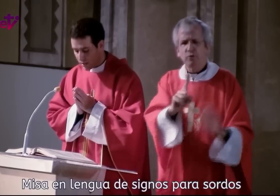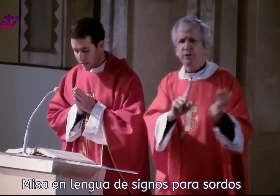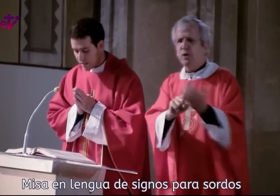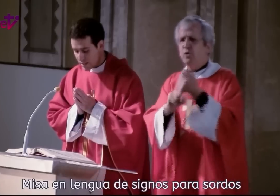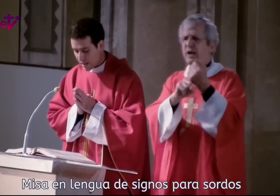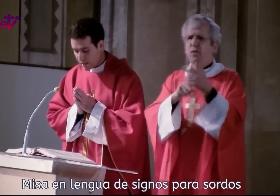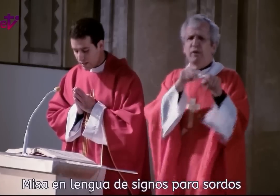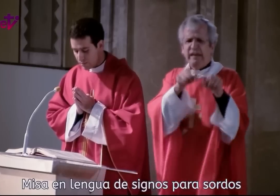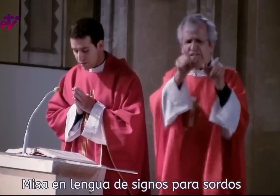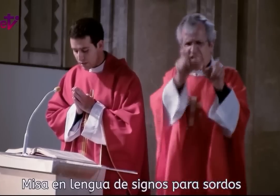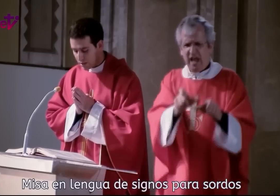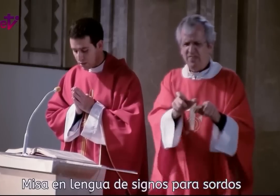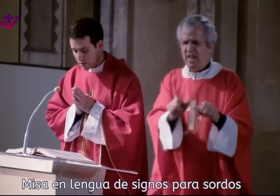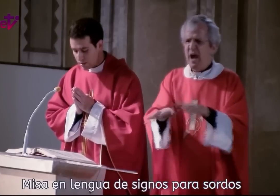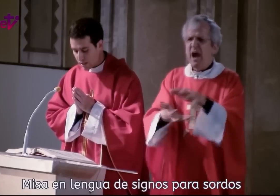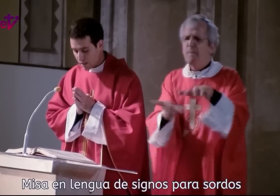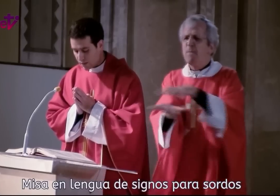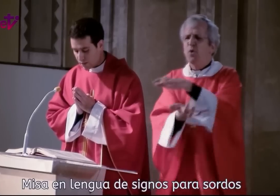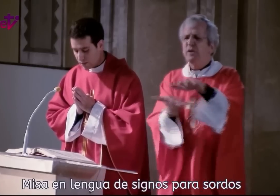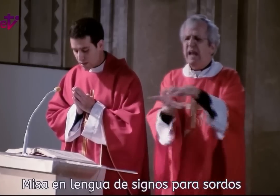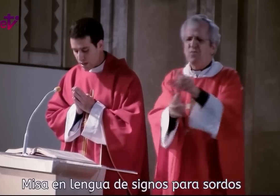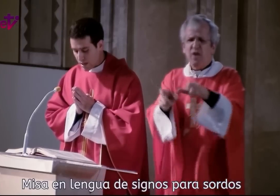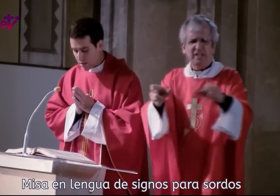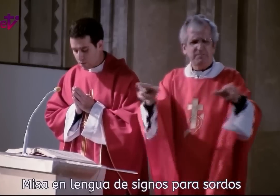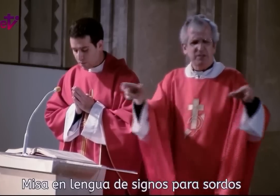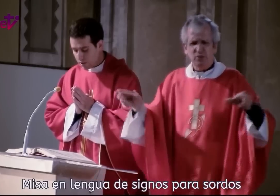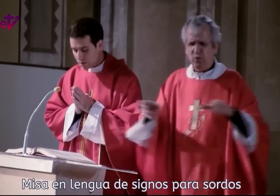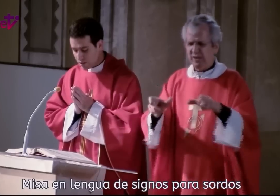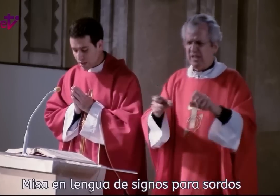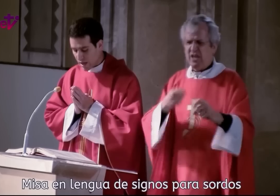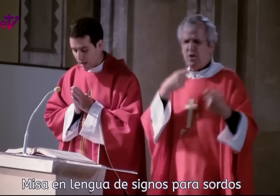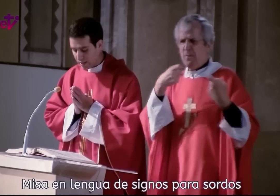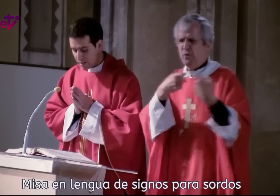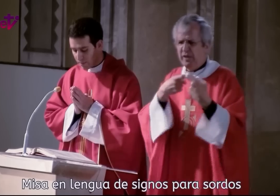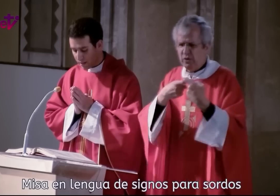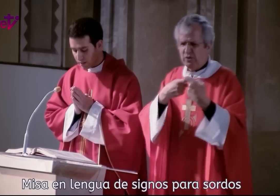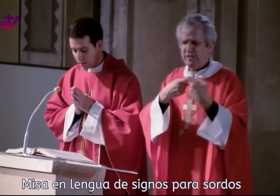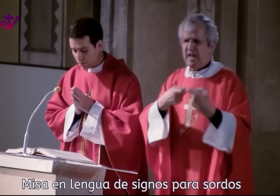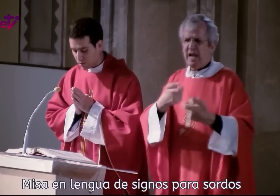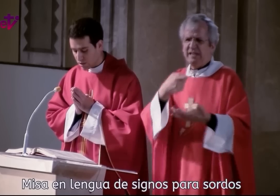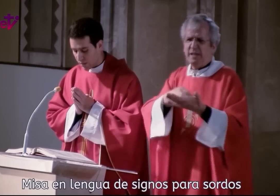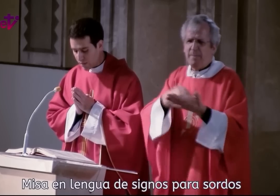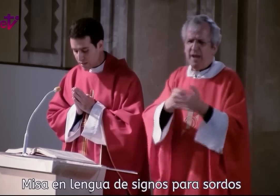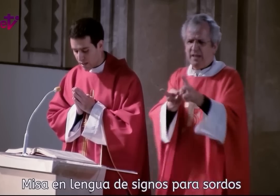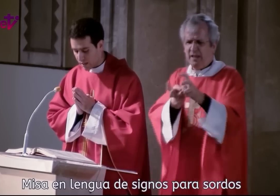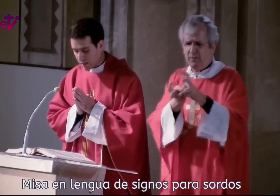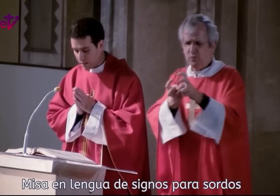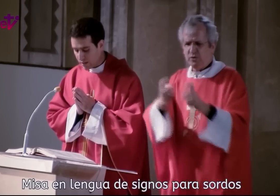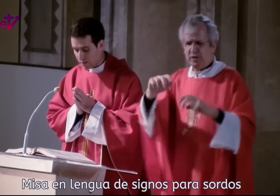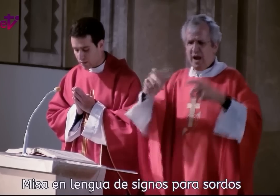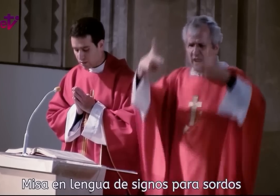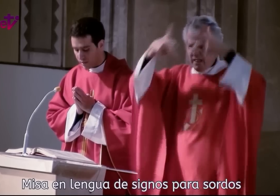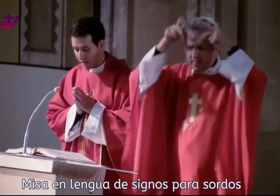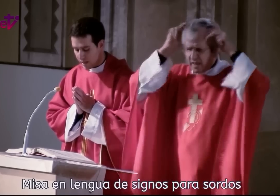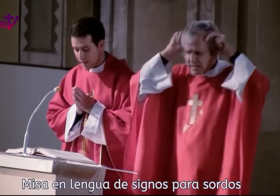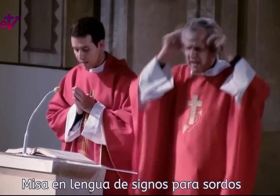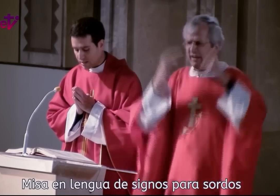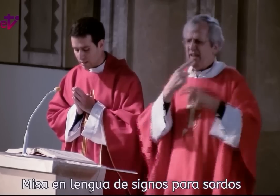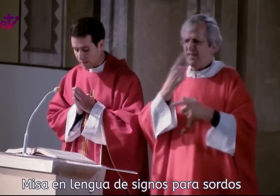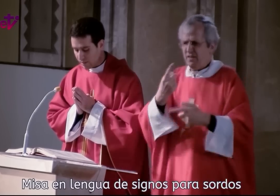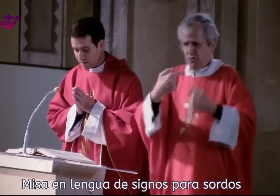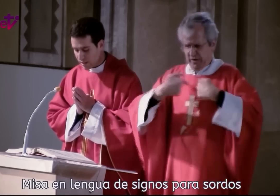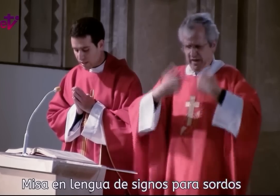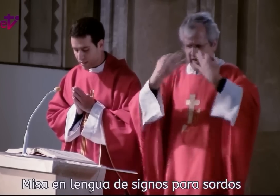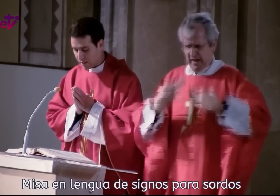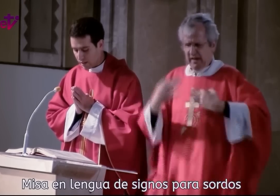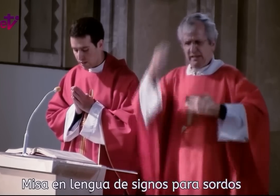encontrado que éste anda amotinando a nuestra nación y oponiéndose a que se paguen tributos al César y diciendo que él es